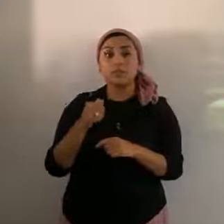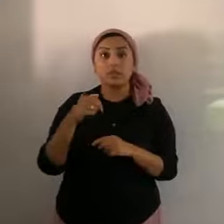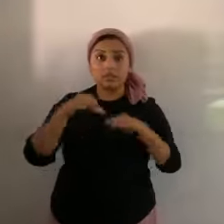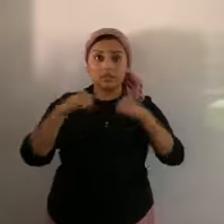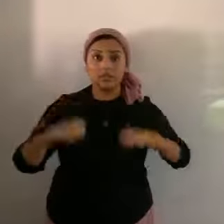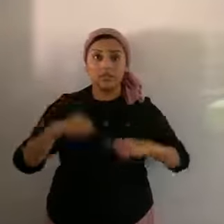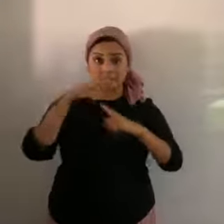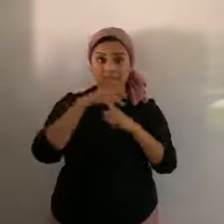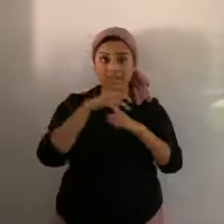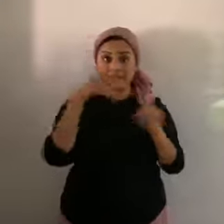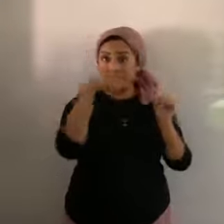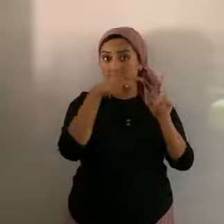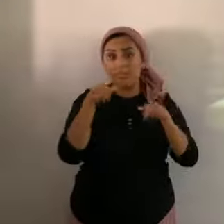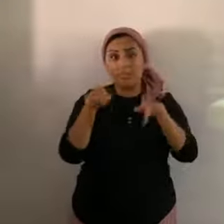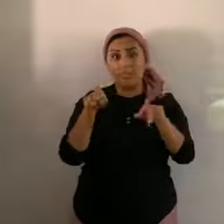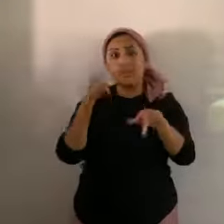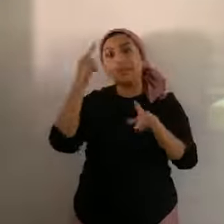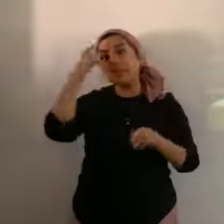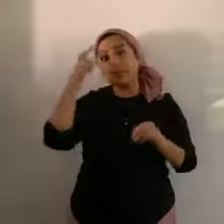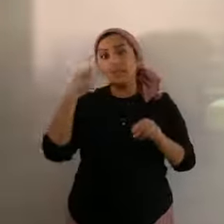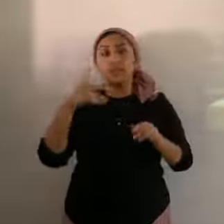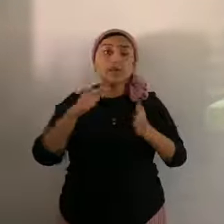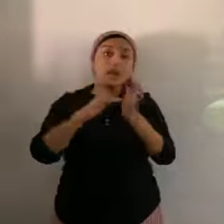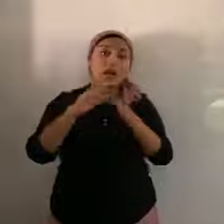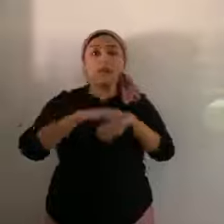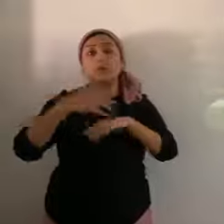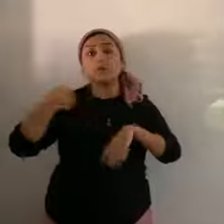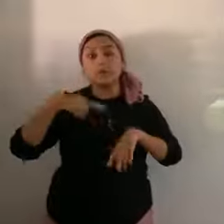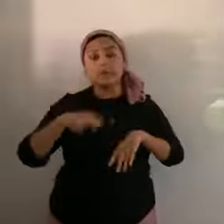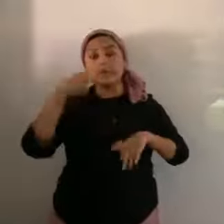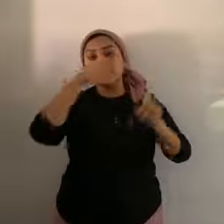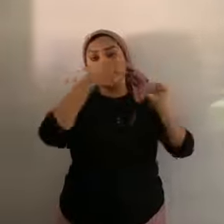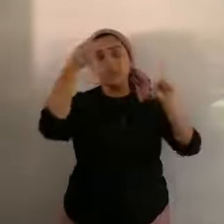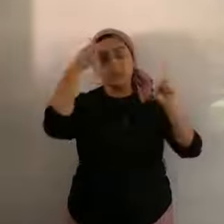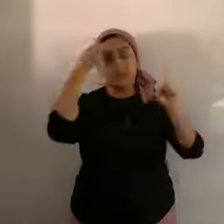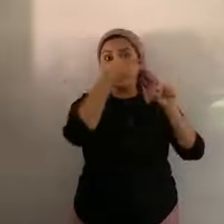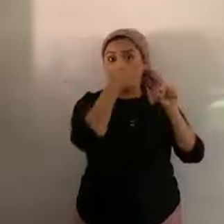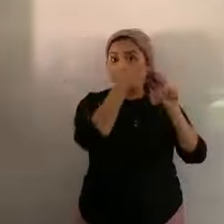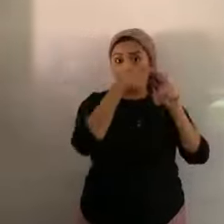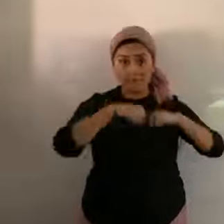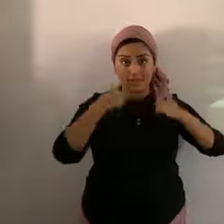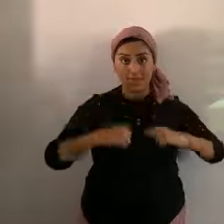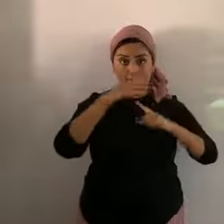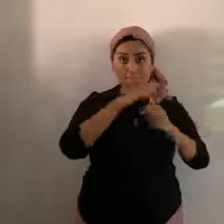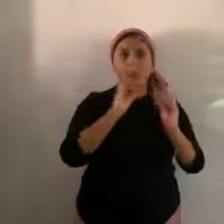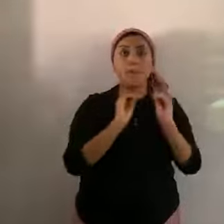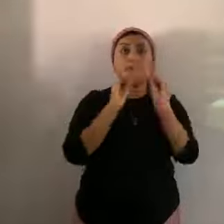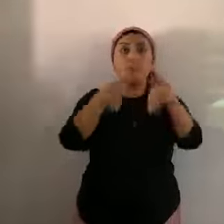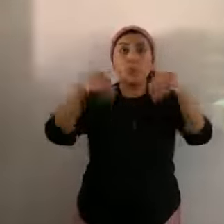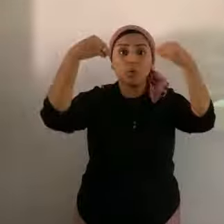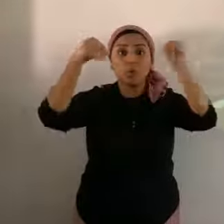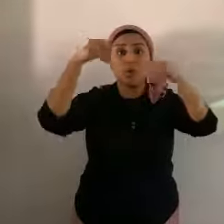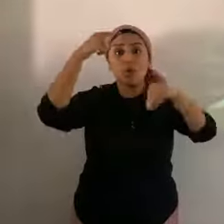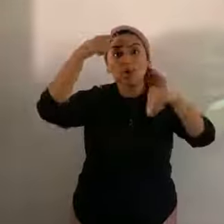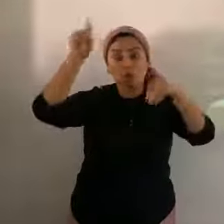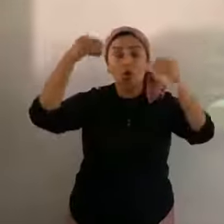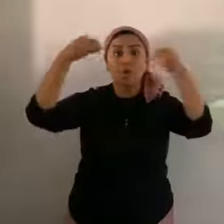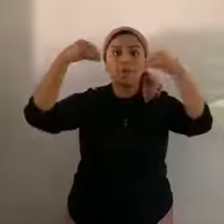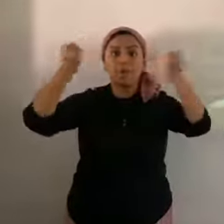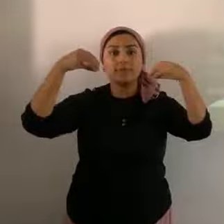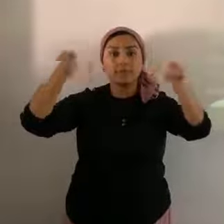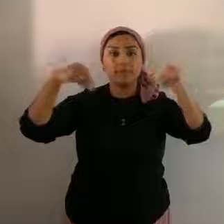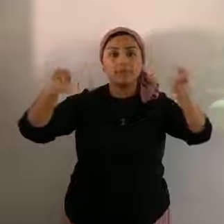Caifás, siempre se escudan en la religión. Entonces, él puso ese mercado para la venta de